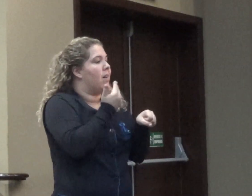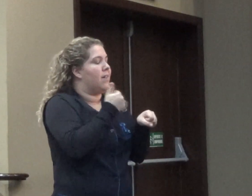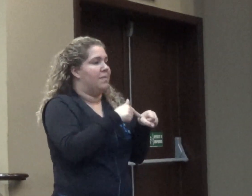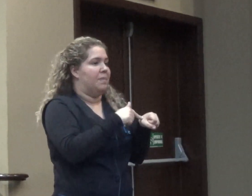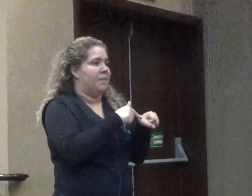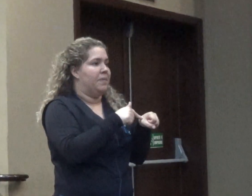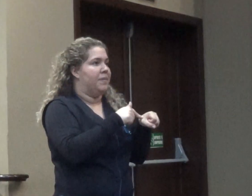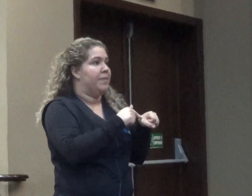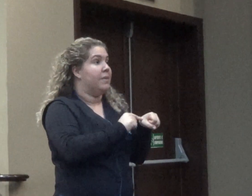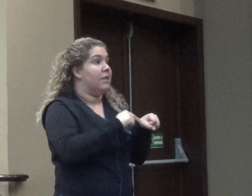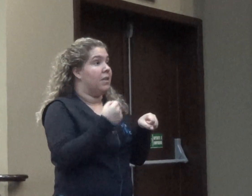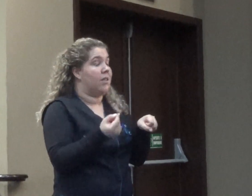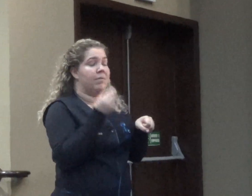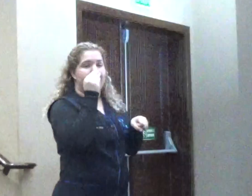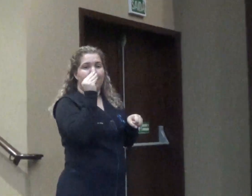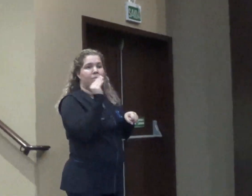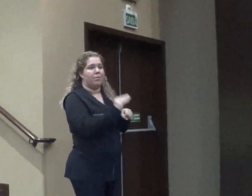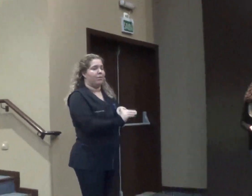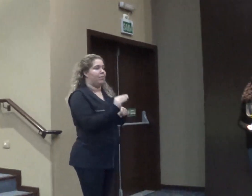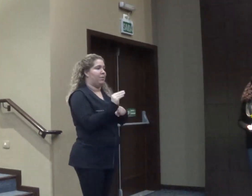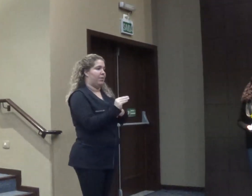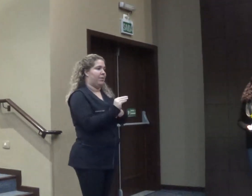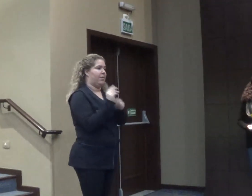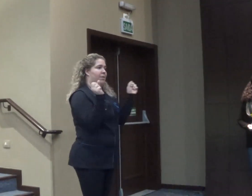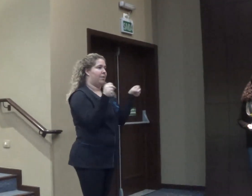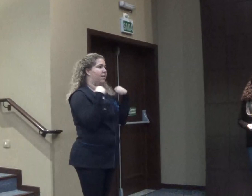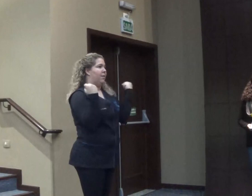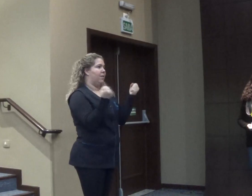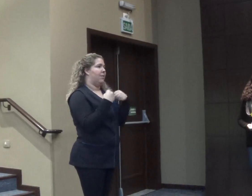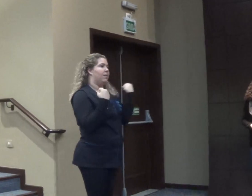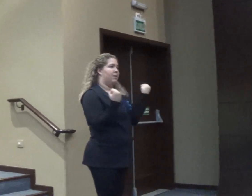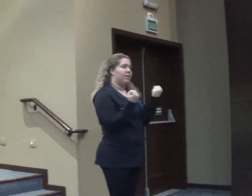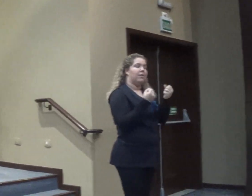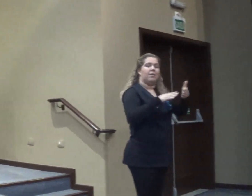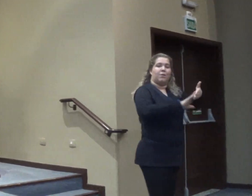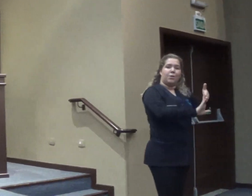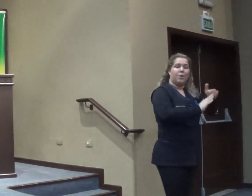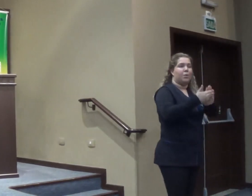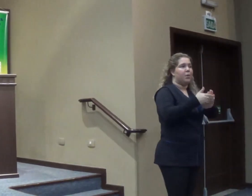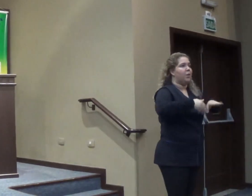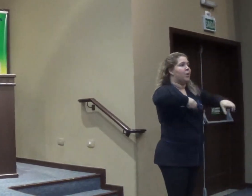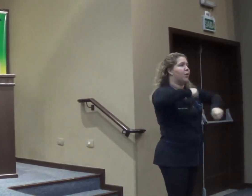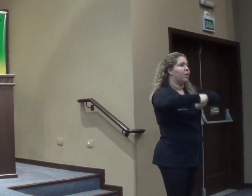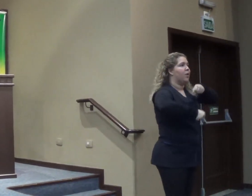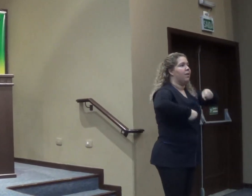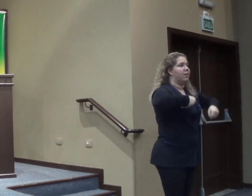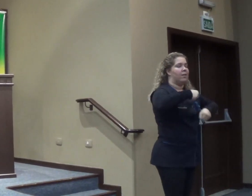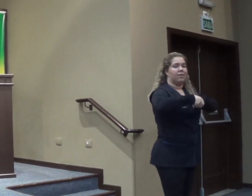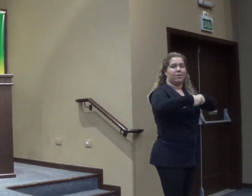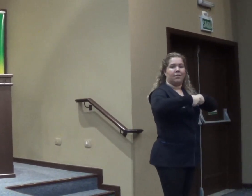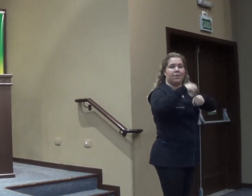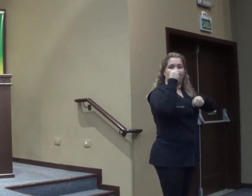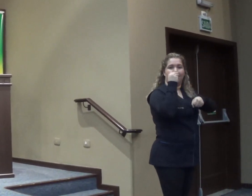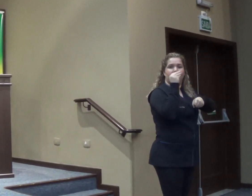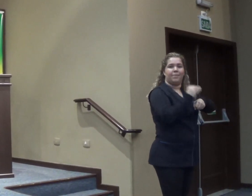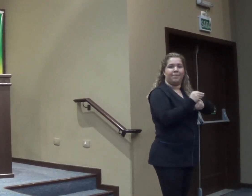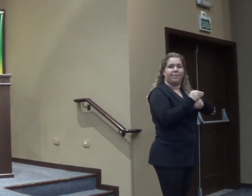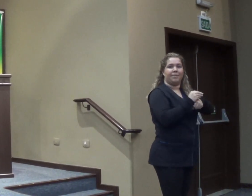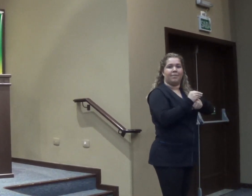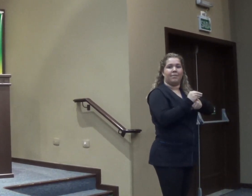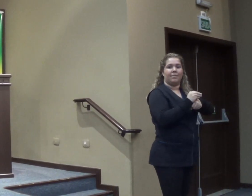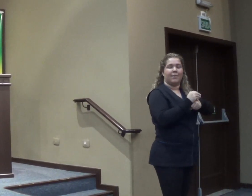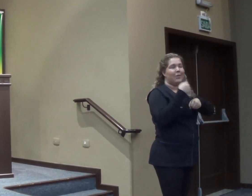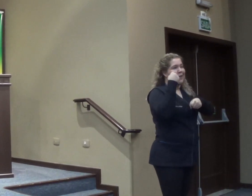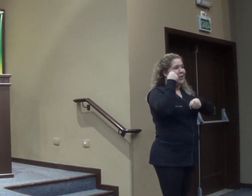e negligenciando o exercício físico. Então a gente começa a ver que existe uma constância nas informações